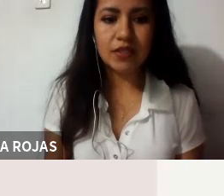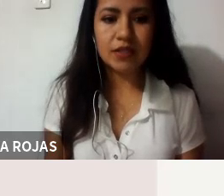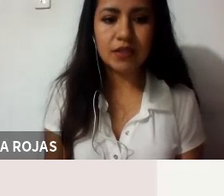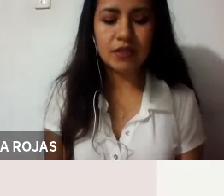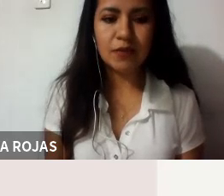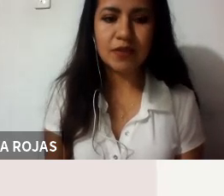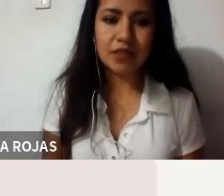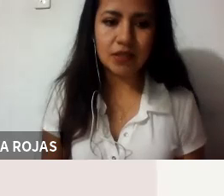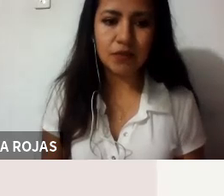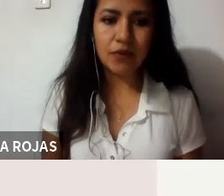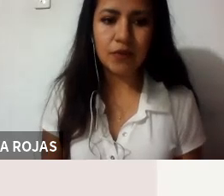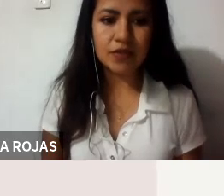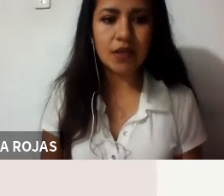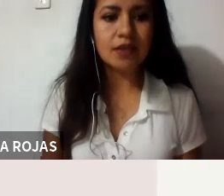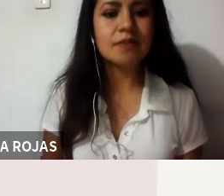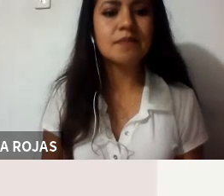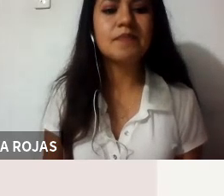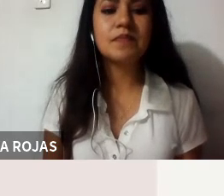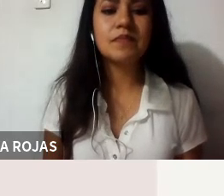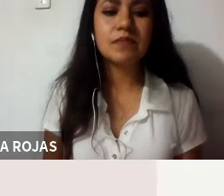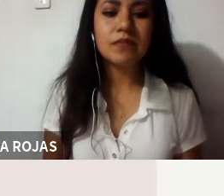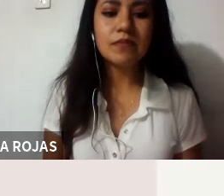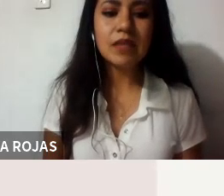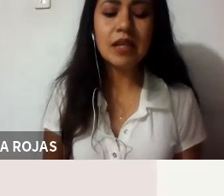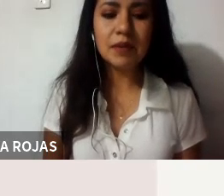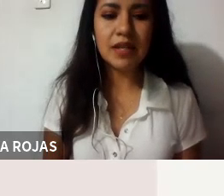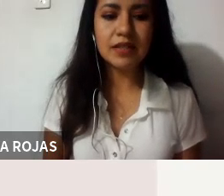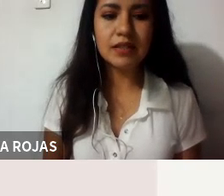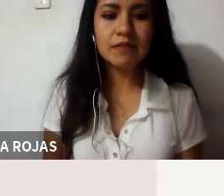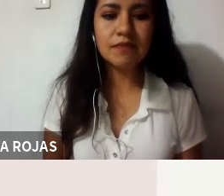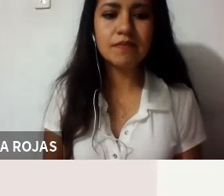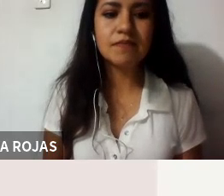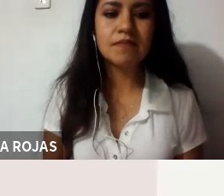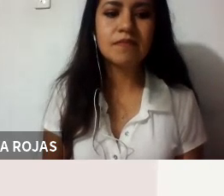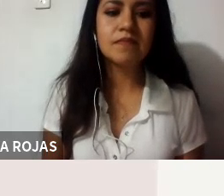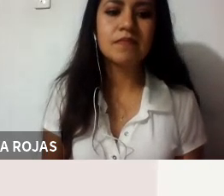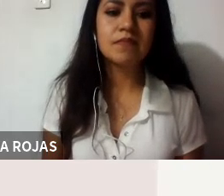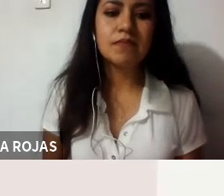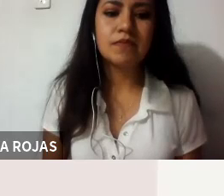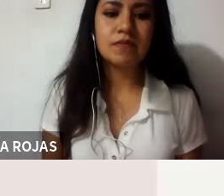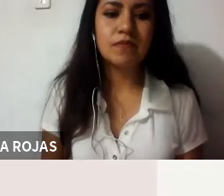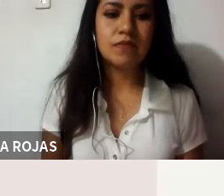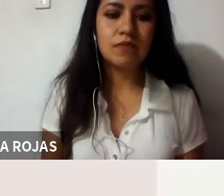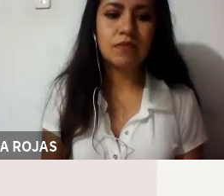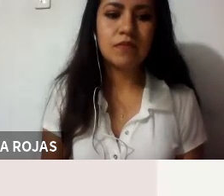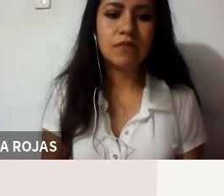Por favor, existen tres formas de decir por favor en señas. Y la primera es esta.